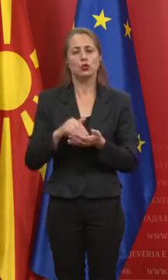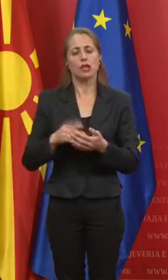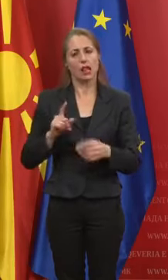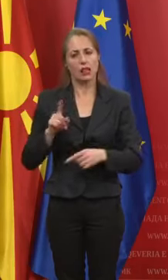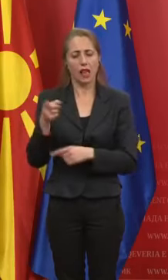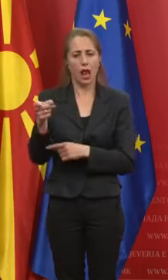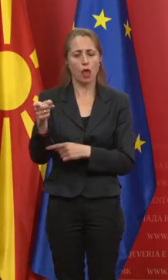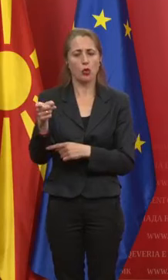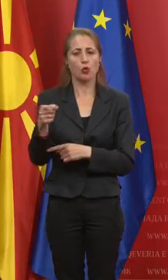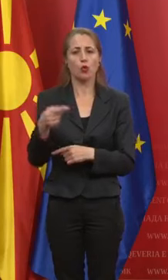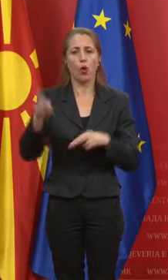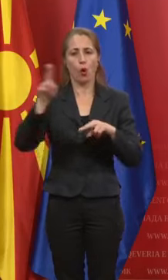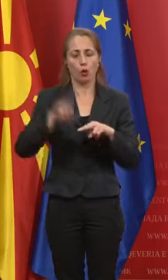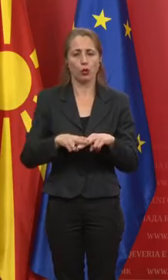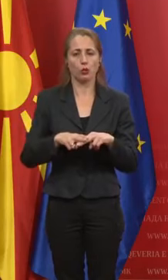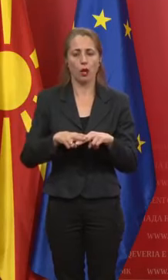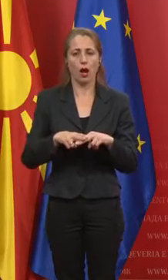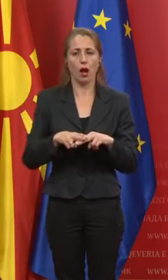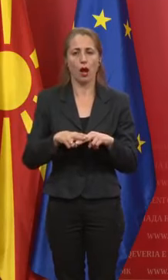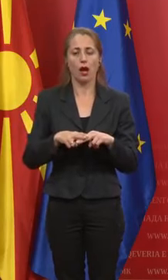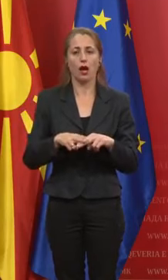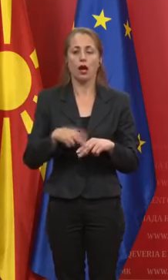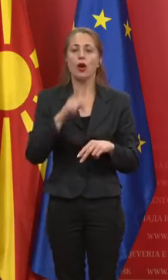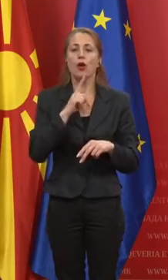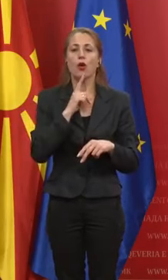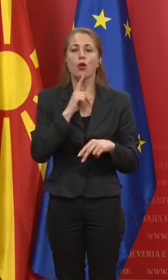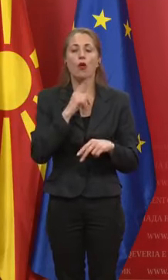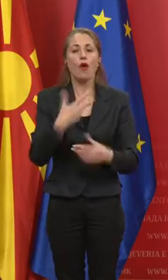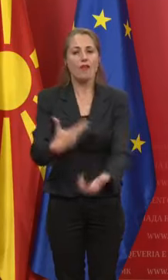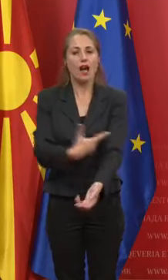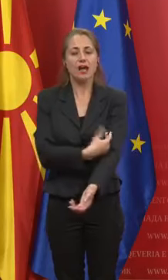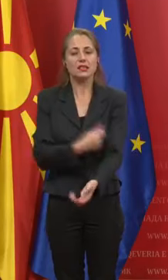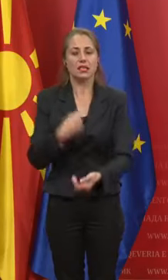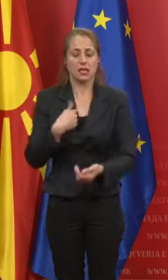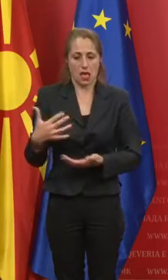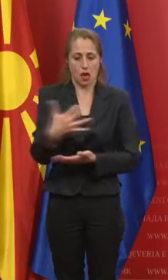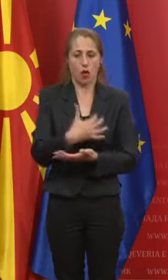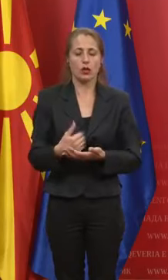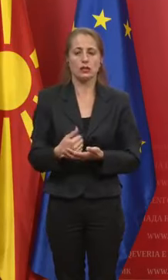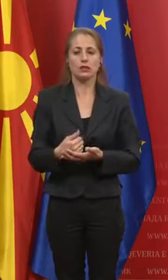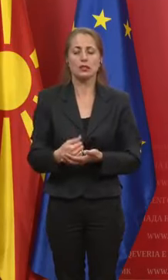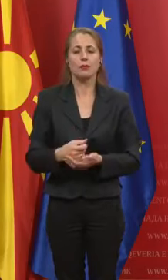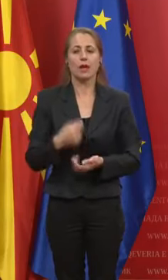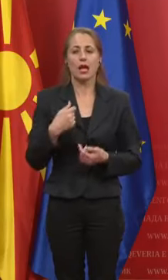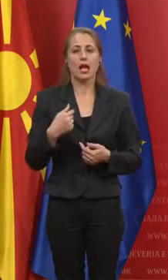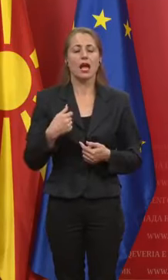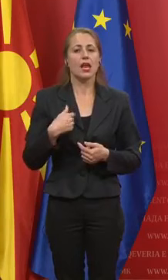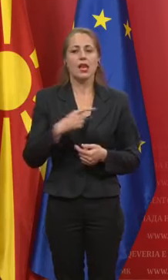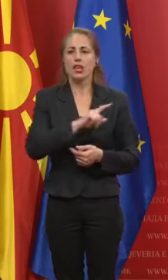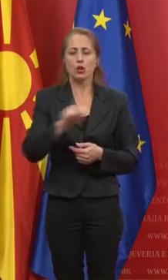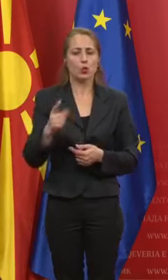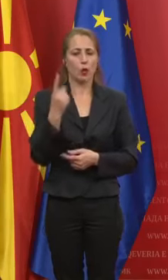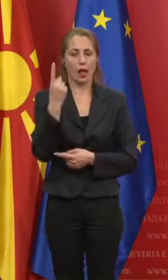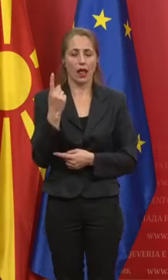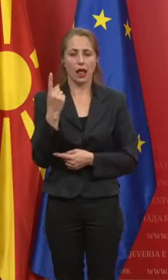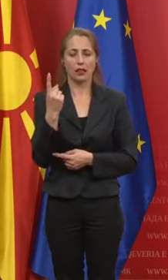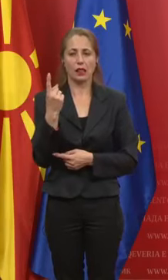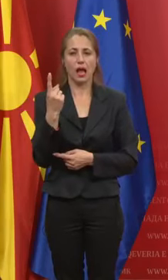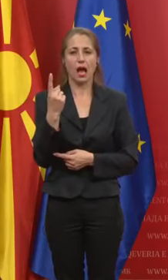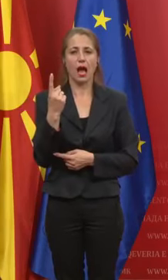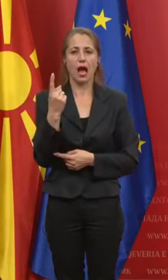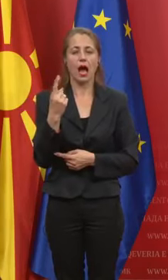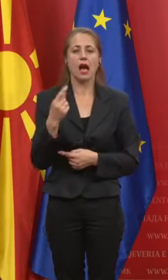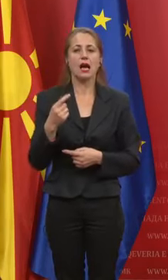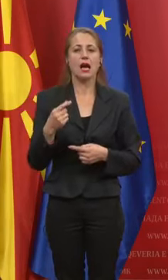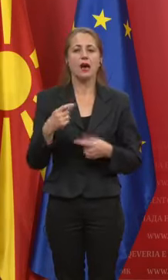да одлучиме која и како вакцина ќе се користи, со оглед на тоа што ниту една не е